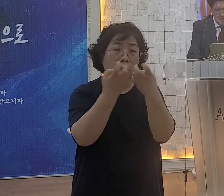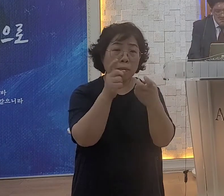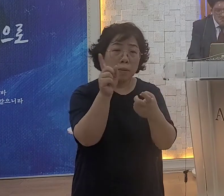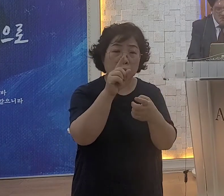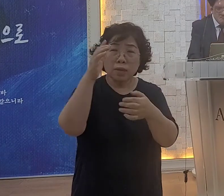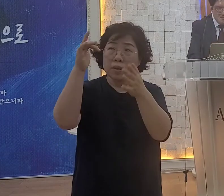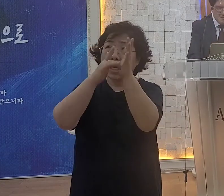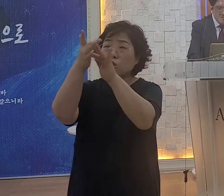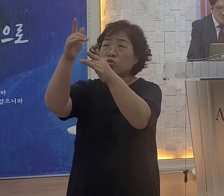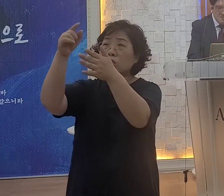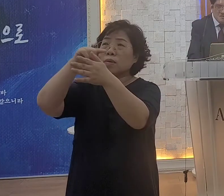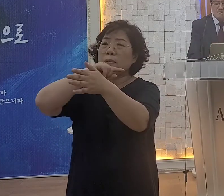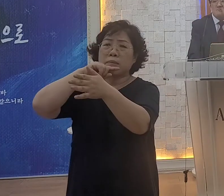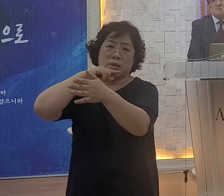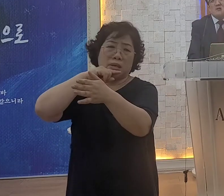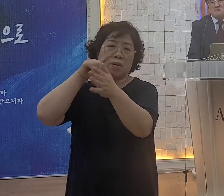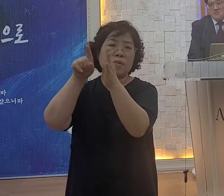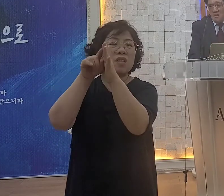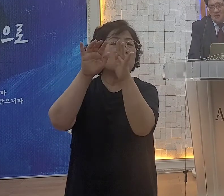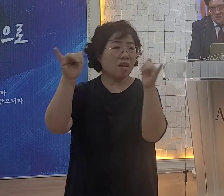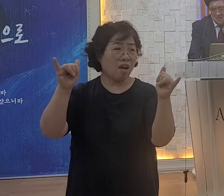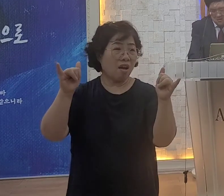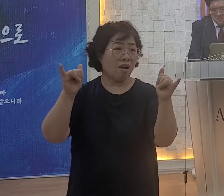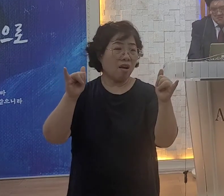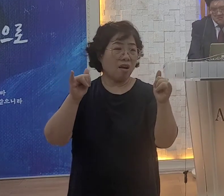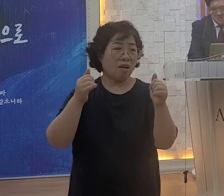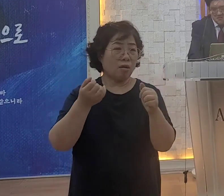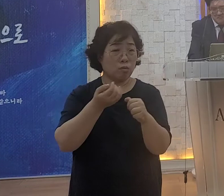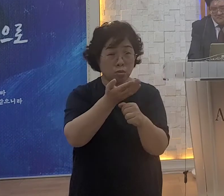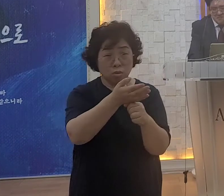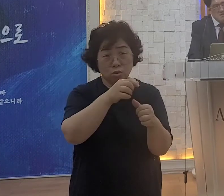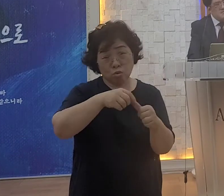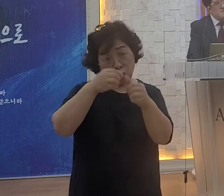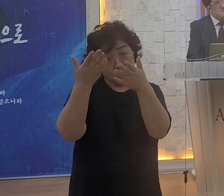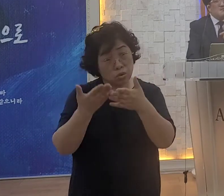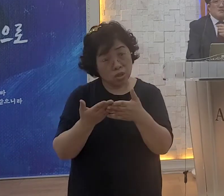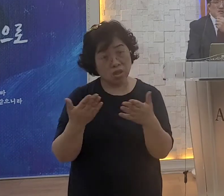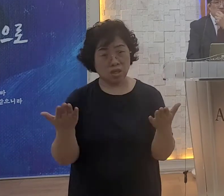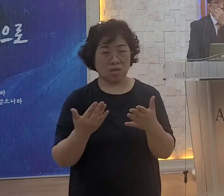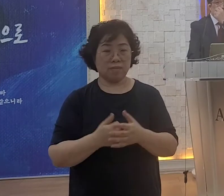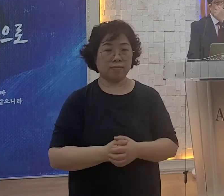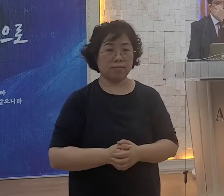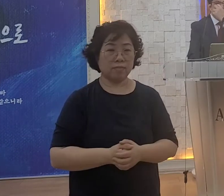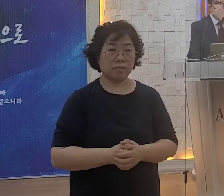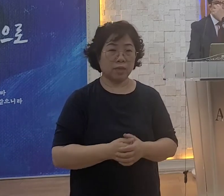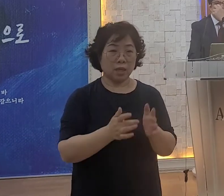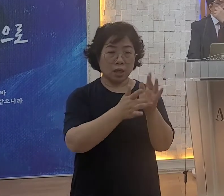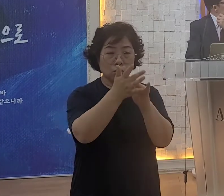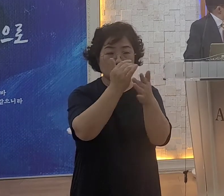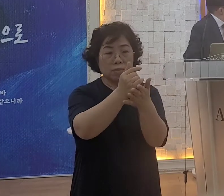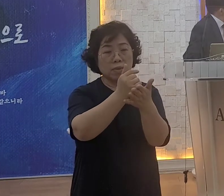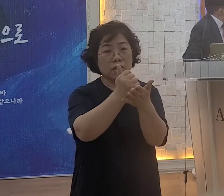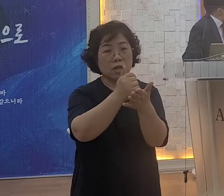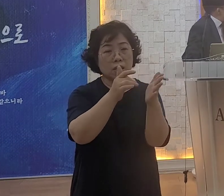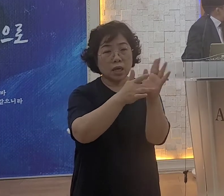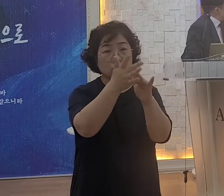주신 이 놀라운 비밀을 이렇게 소개하고 있다라는 사실입니다. 여러분 의롭게 된다 그랬잖아요.